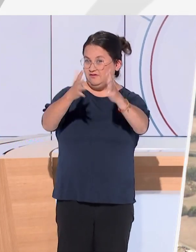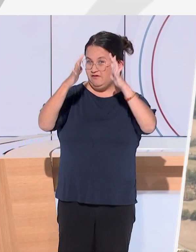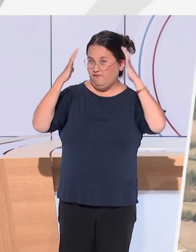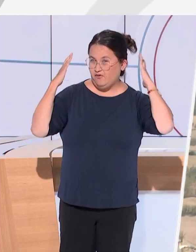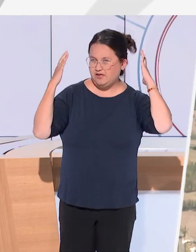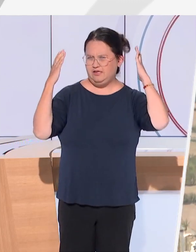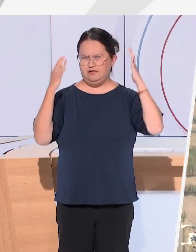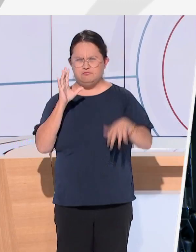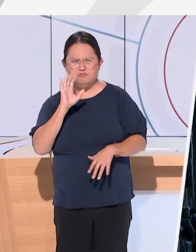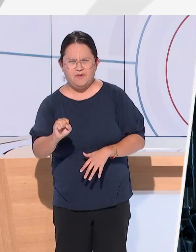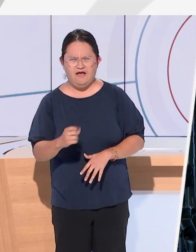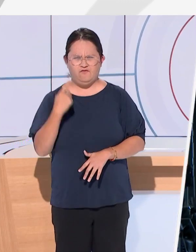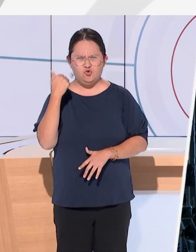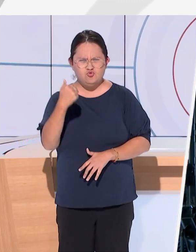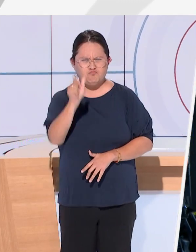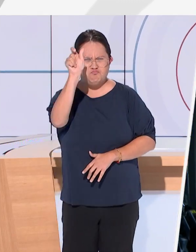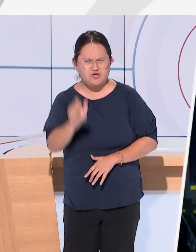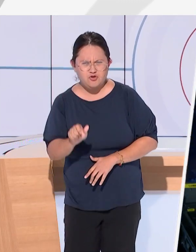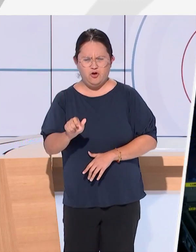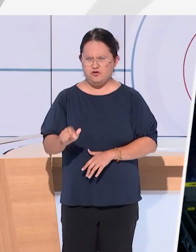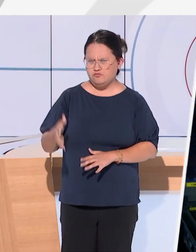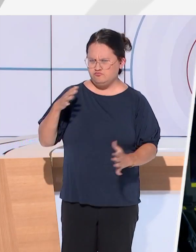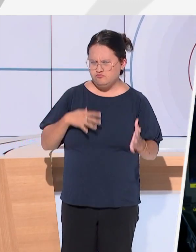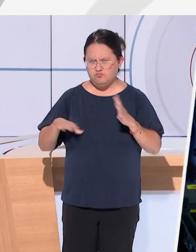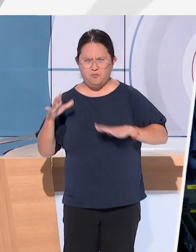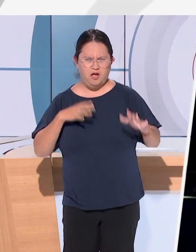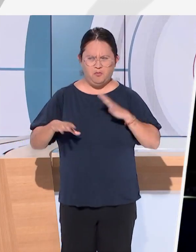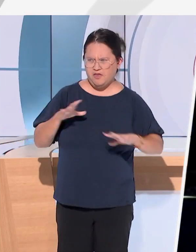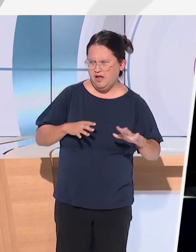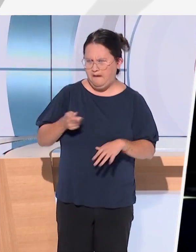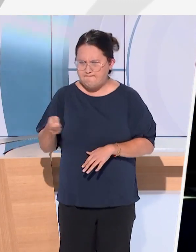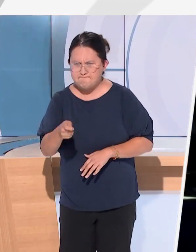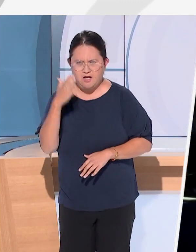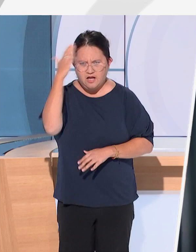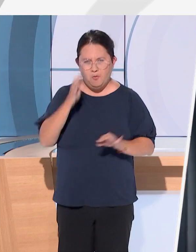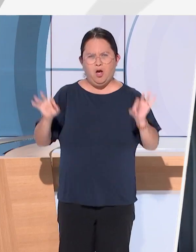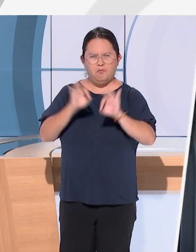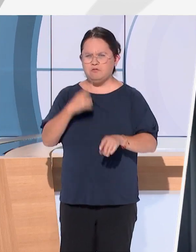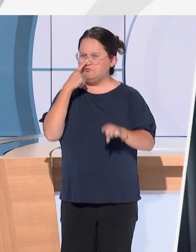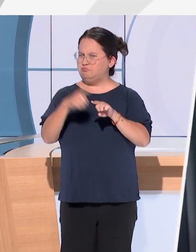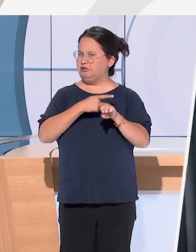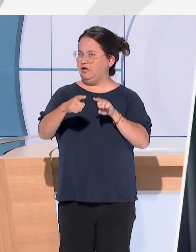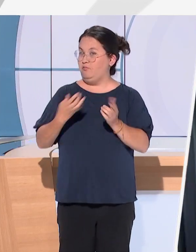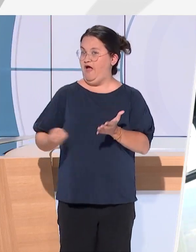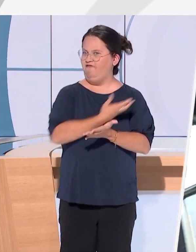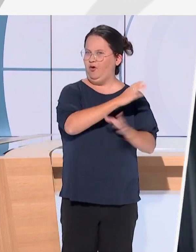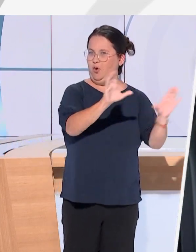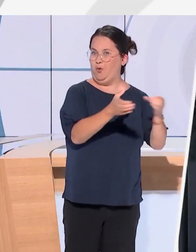a une personne qui se balade seule sans animaux, ça peut être suspect. Donc à ce moment-là, on peut prévenir les patrouilles au sol pour venir effectuer un contrôle.